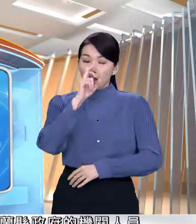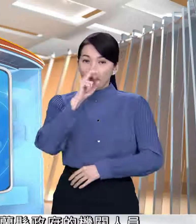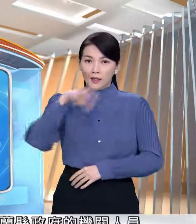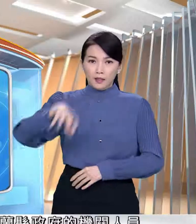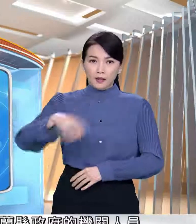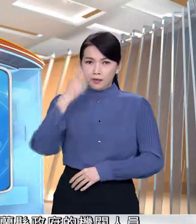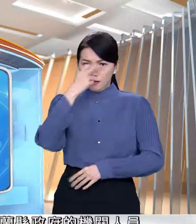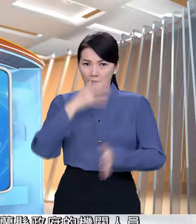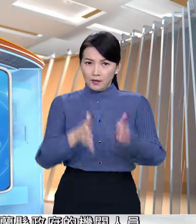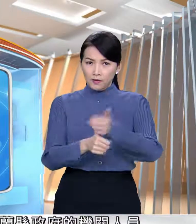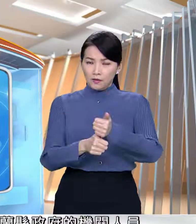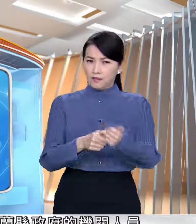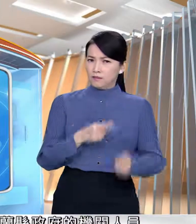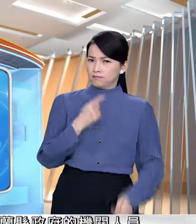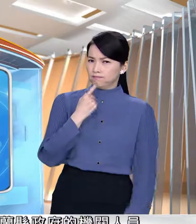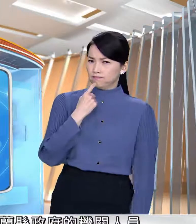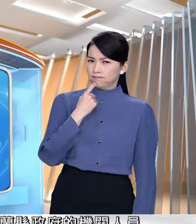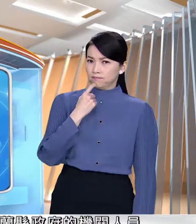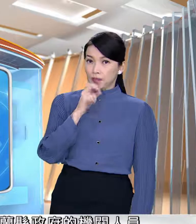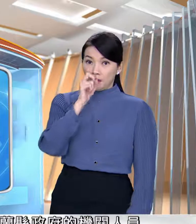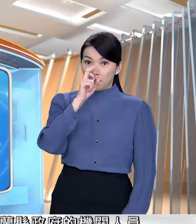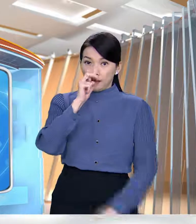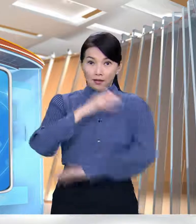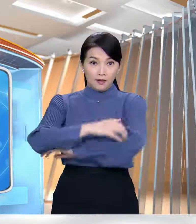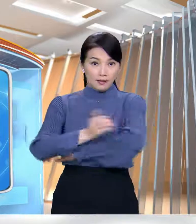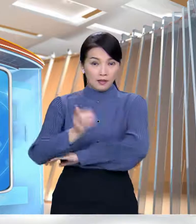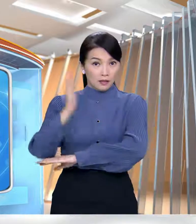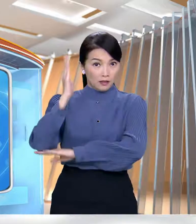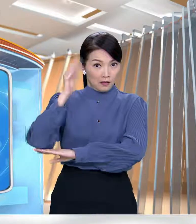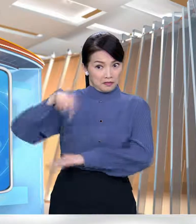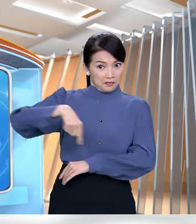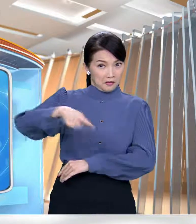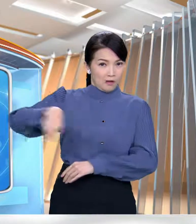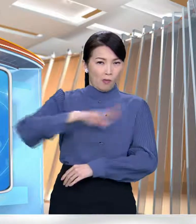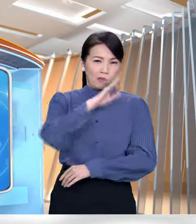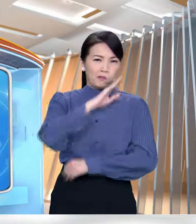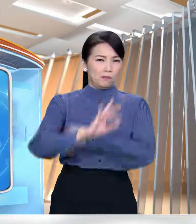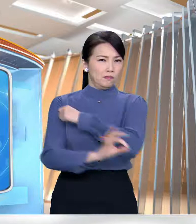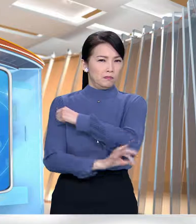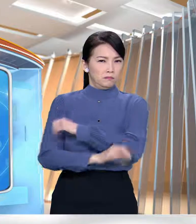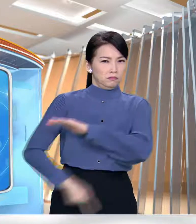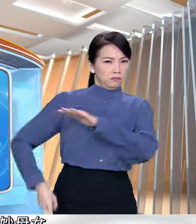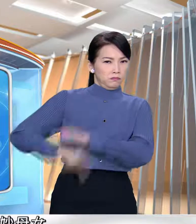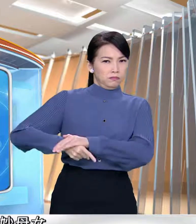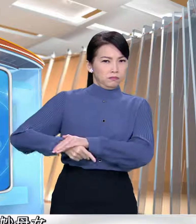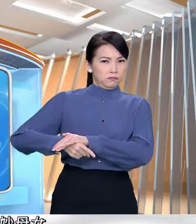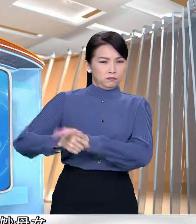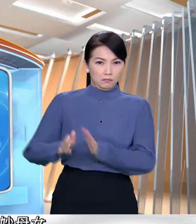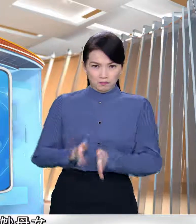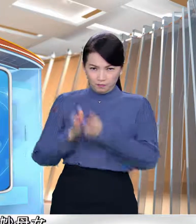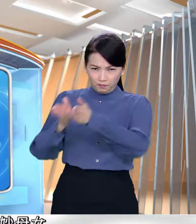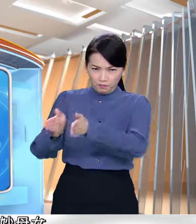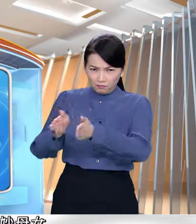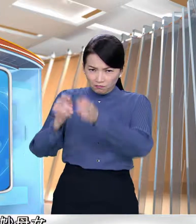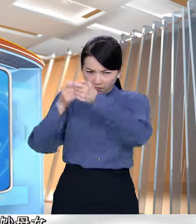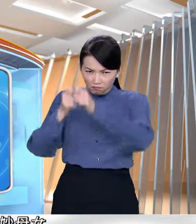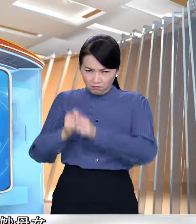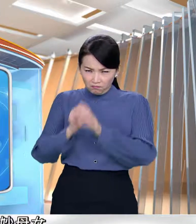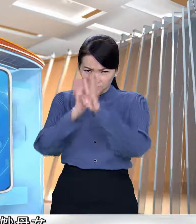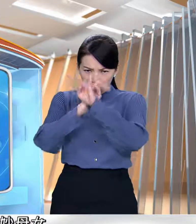宜兰地检署侦办宜兰县政府的机关人员疑涉贪污等弊案，检察官对县长林姿妙母